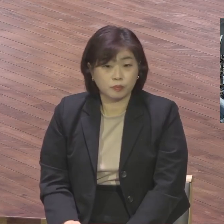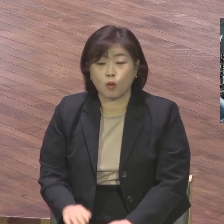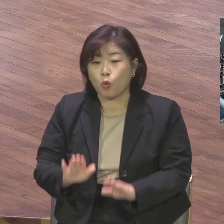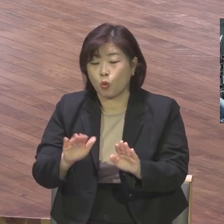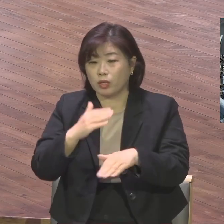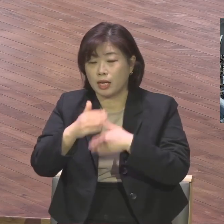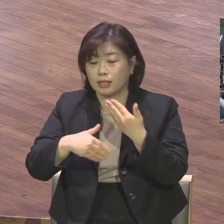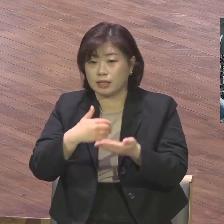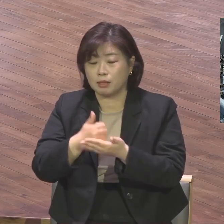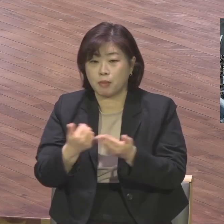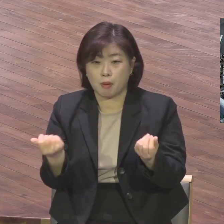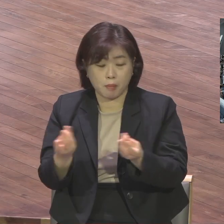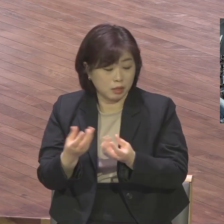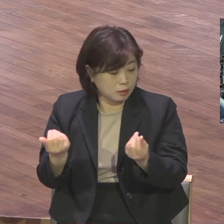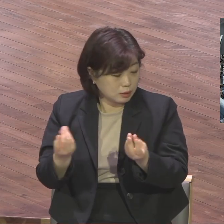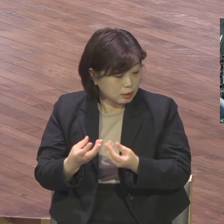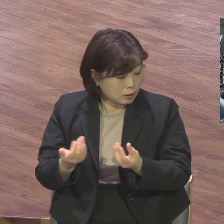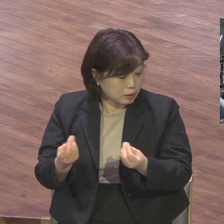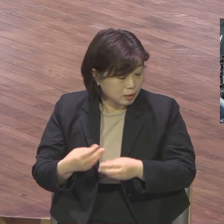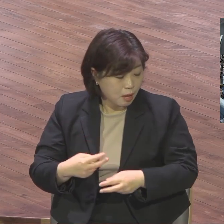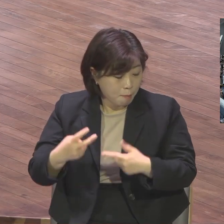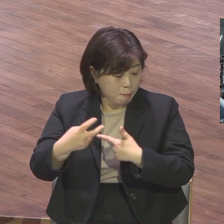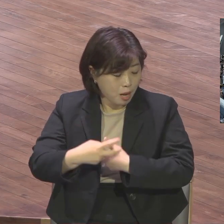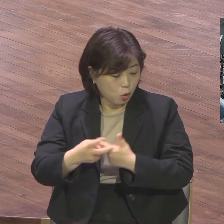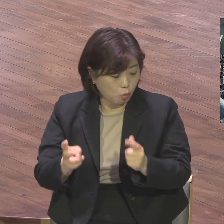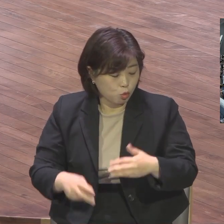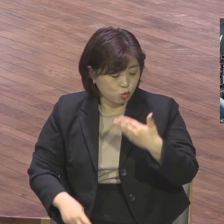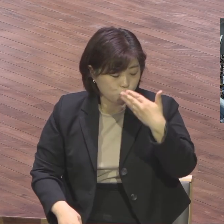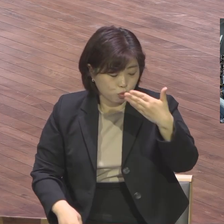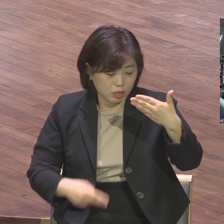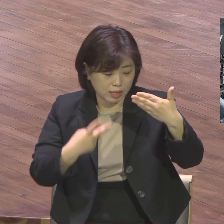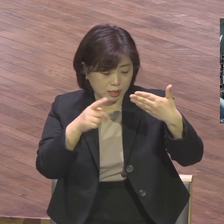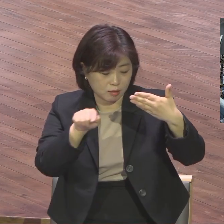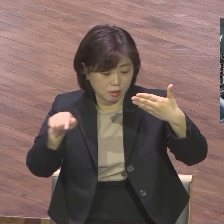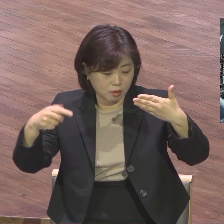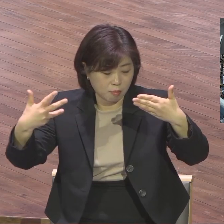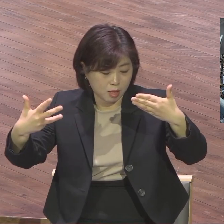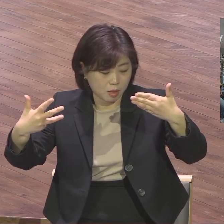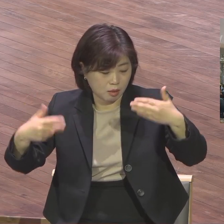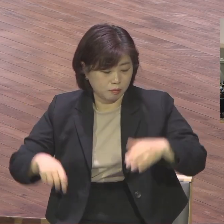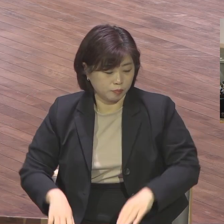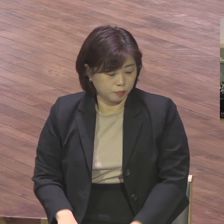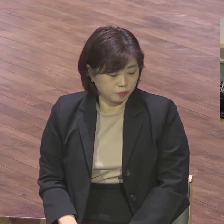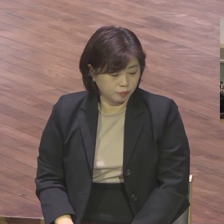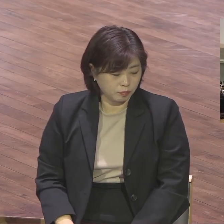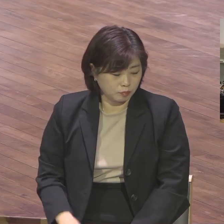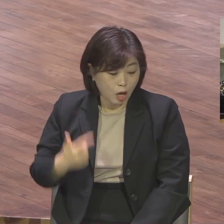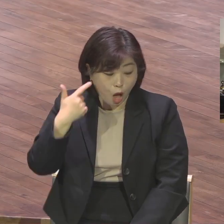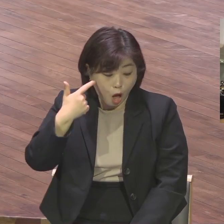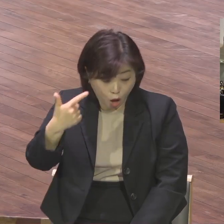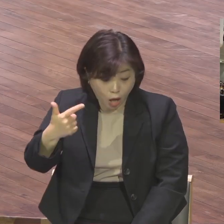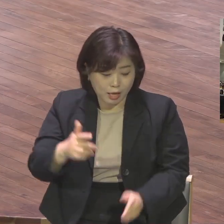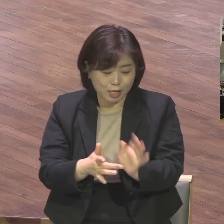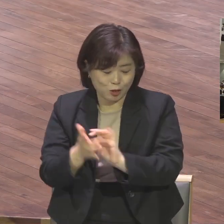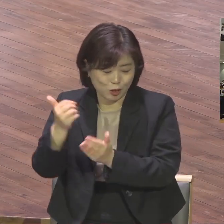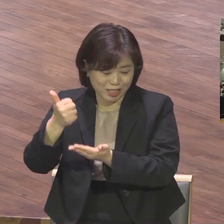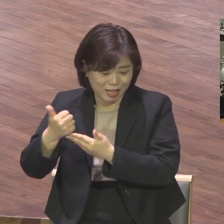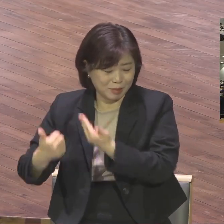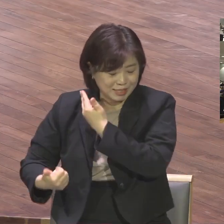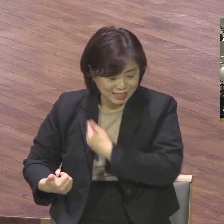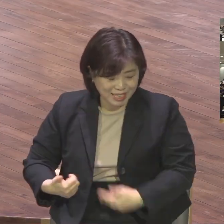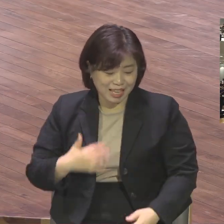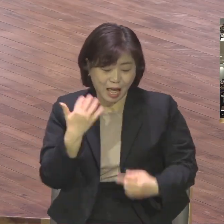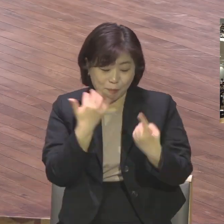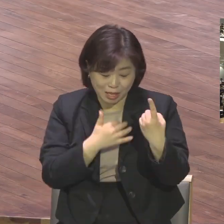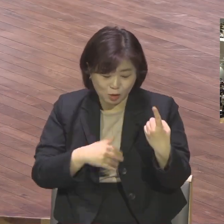그러니 받고 성취될 하나님의 말씀은 마가복음 9장 2절에서 8절 말씀입니다. 엿새 후에 예수께서 베드로와